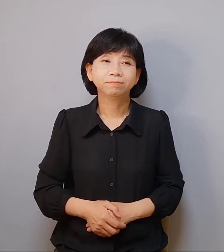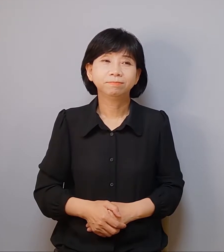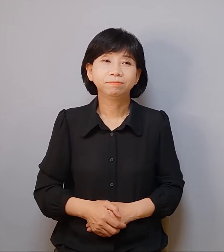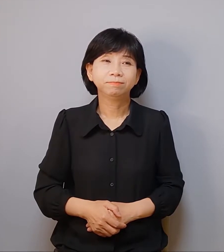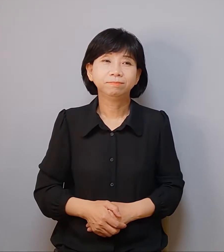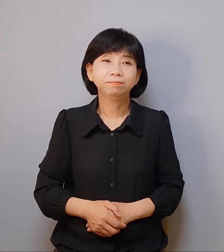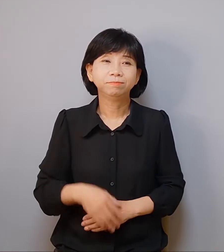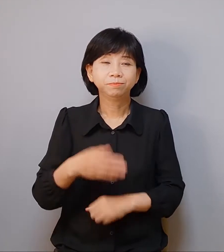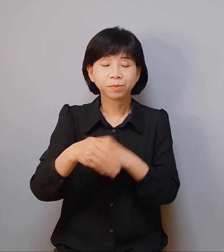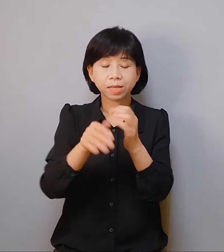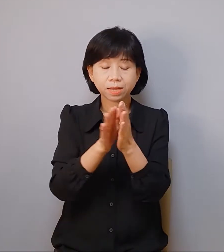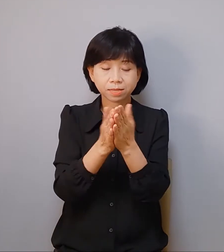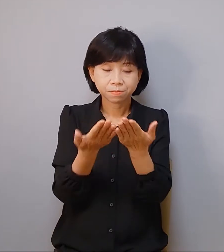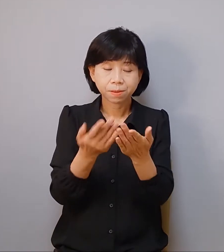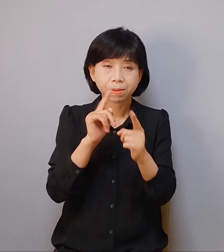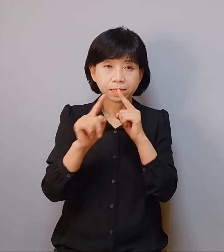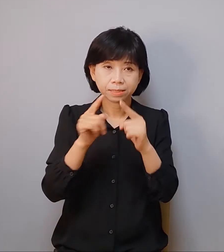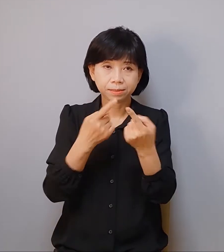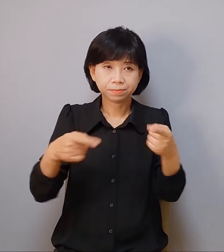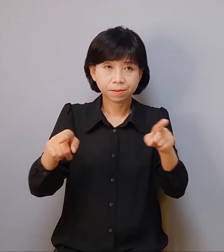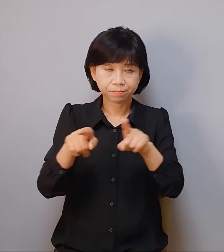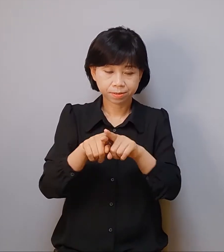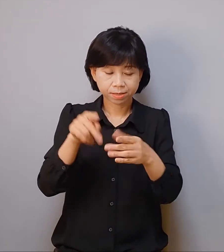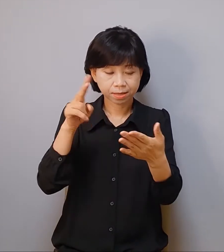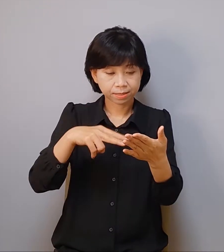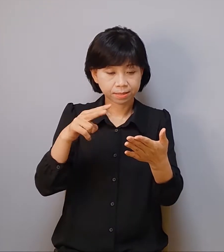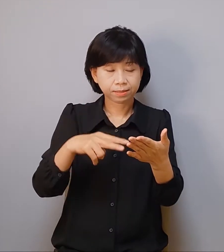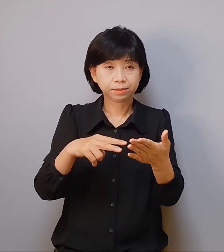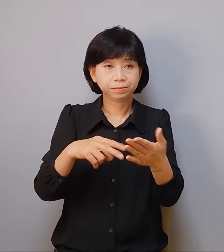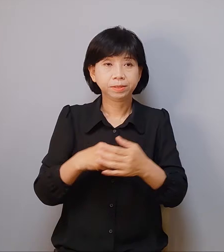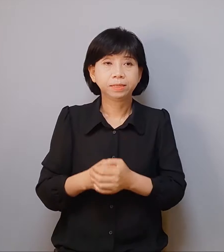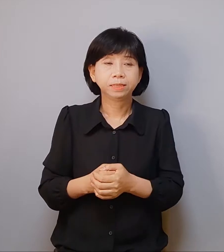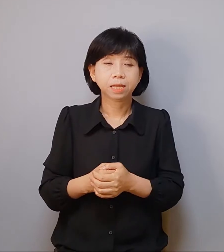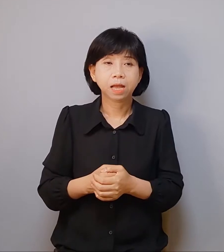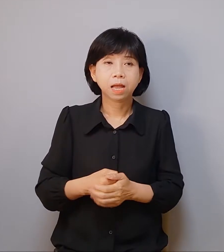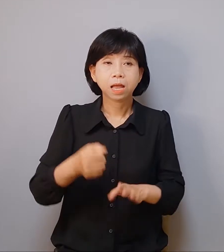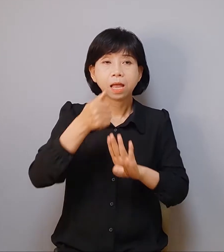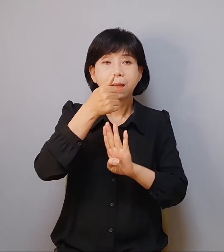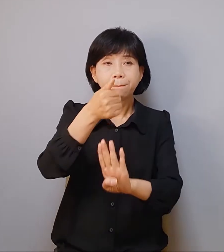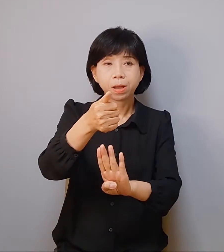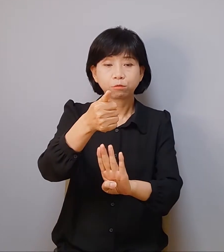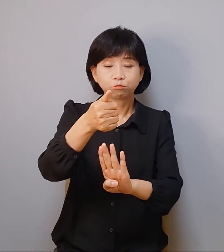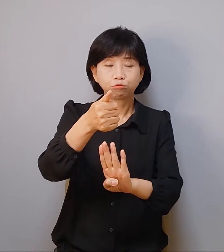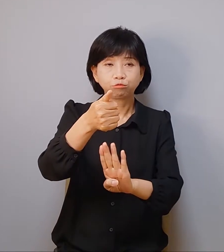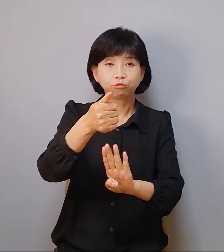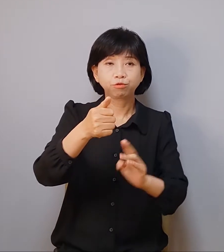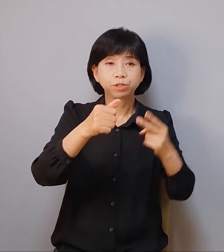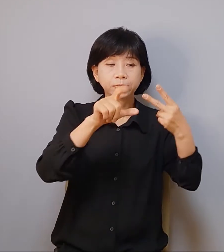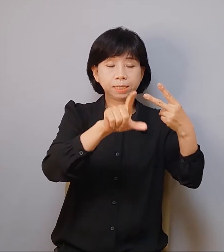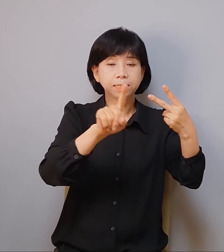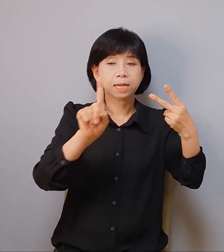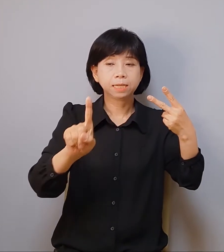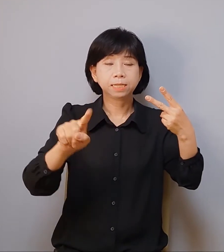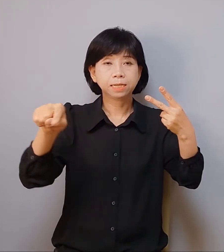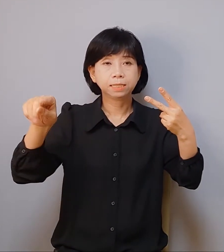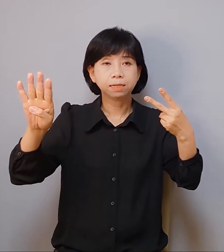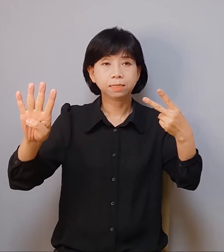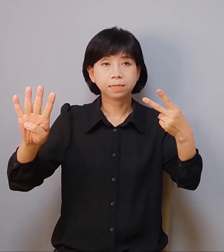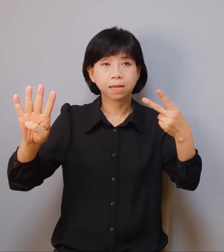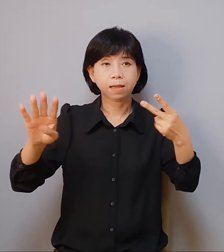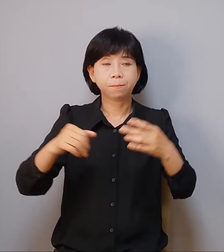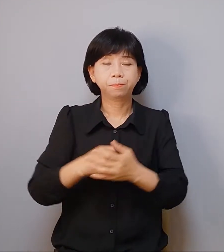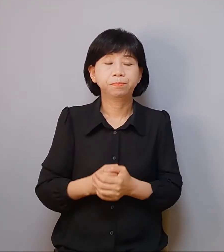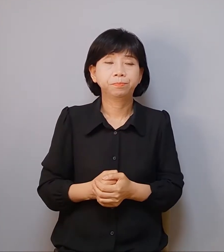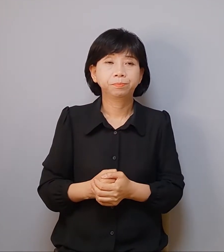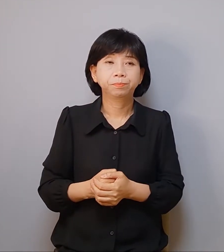네, 하나님의 말씀 같이 나누도록 하겠습니다. 하박국 2장 1절에서 4절 말씀입니다. 은혜